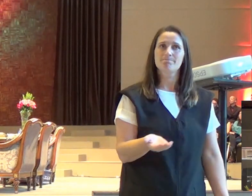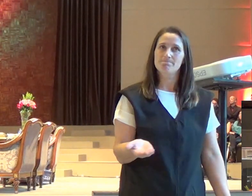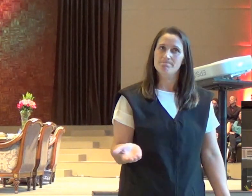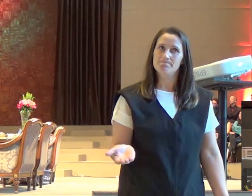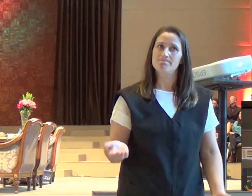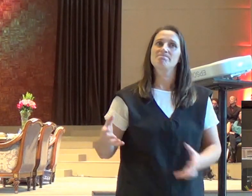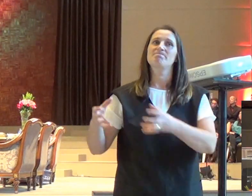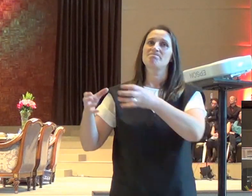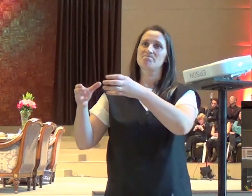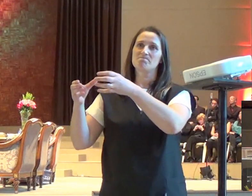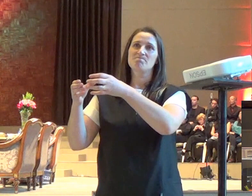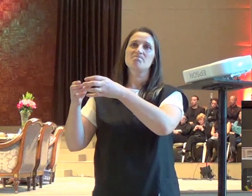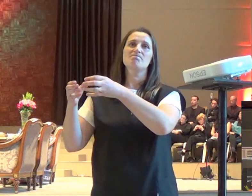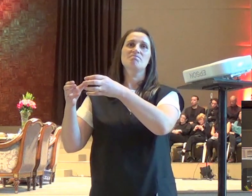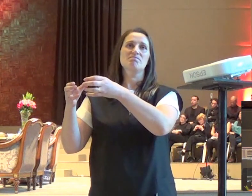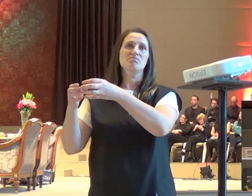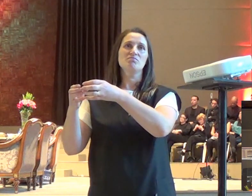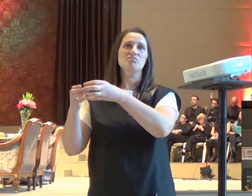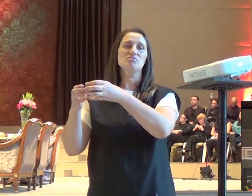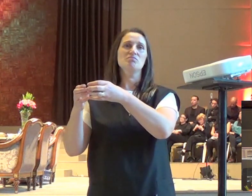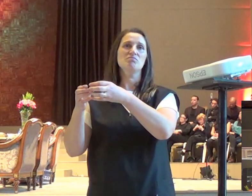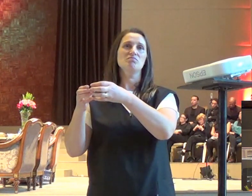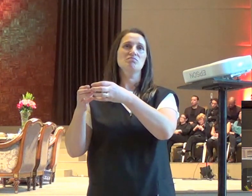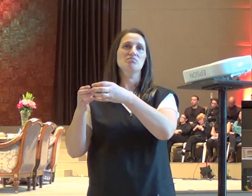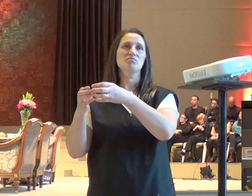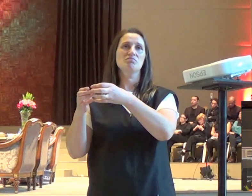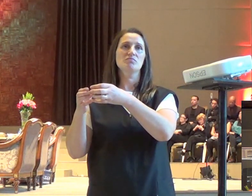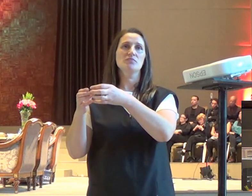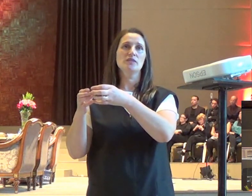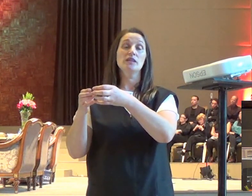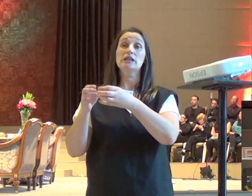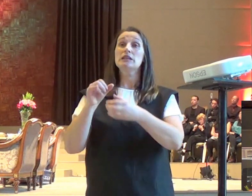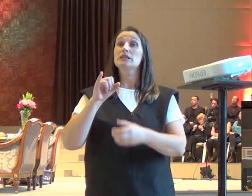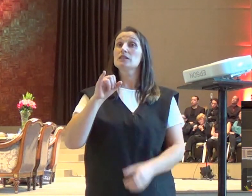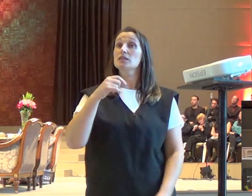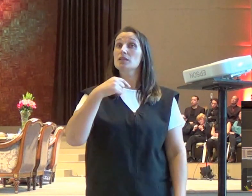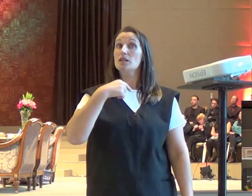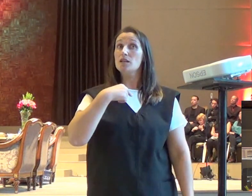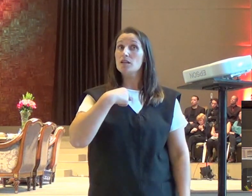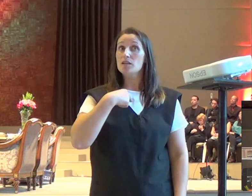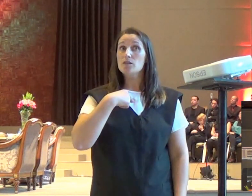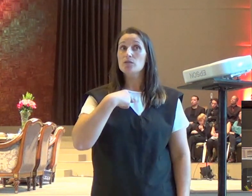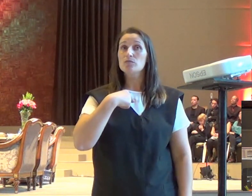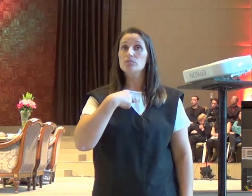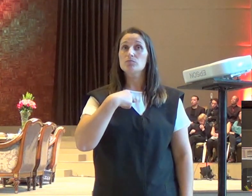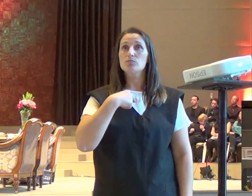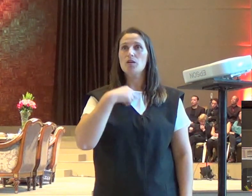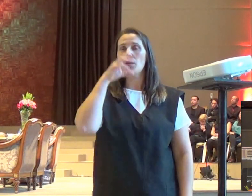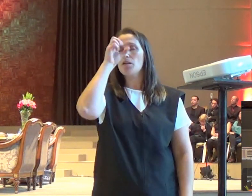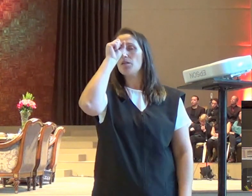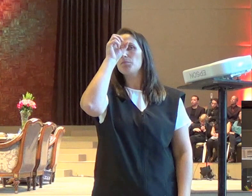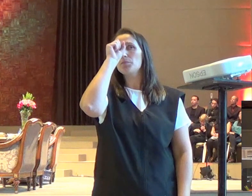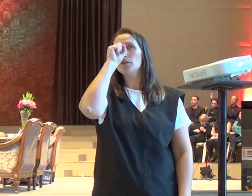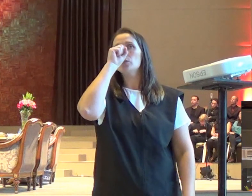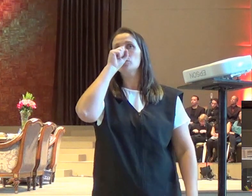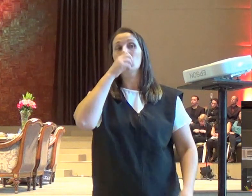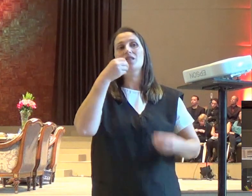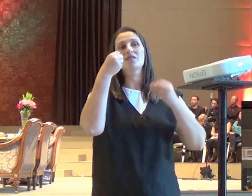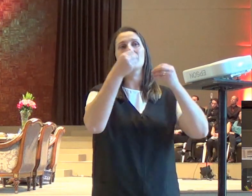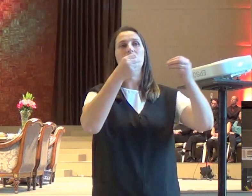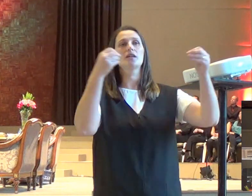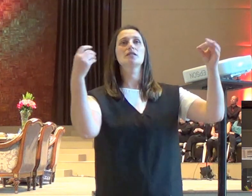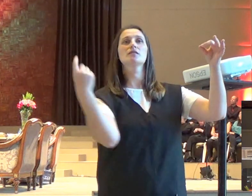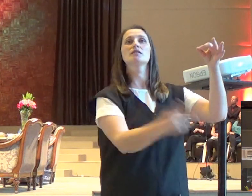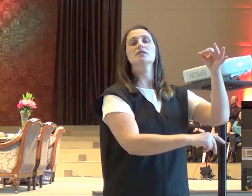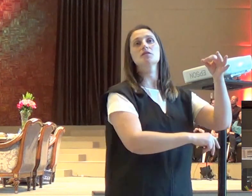você está entendendo? quando a gente não aprende a dar disciplina os limites